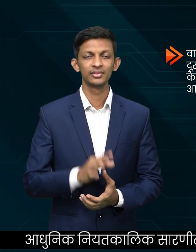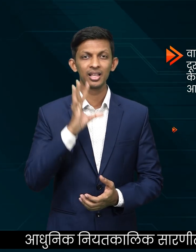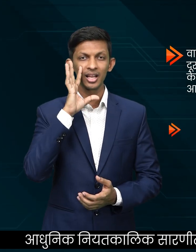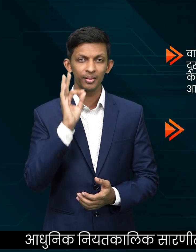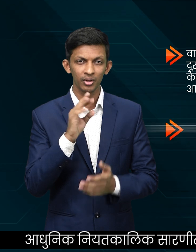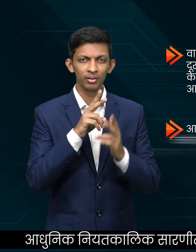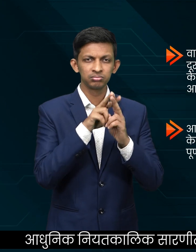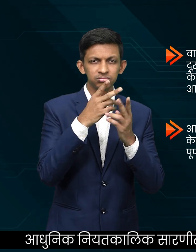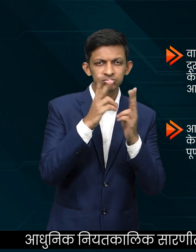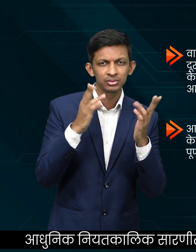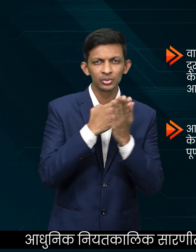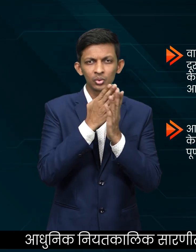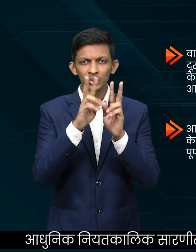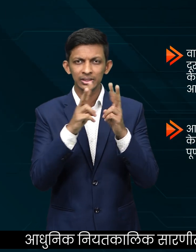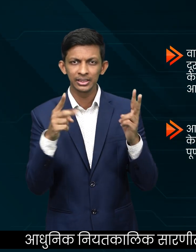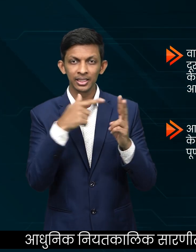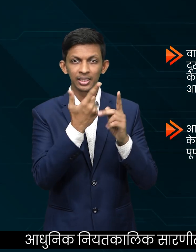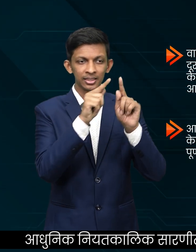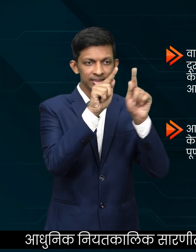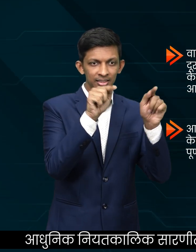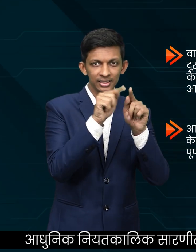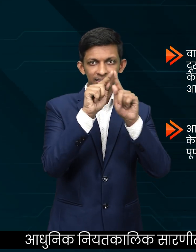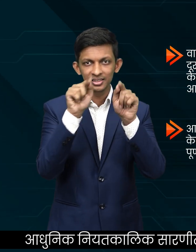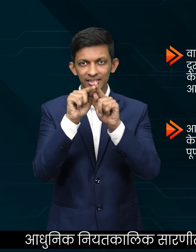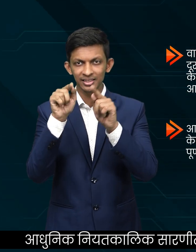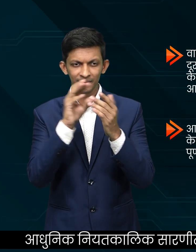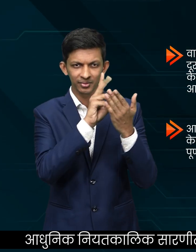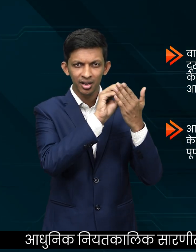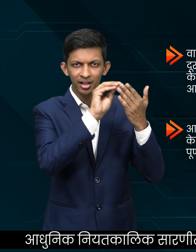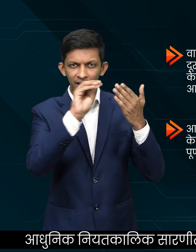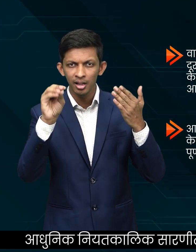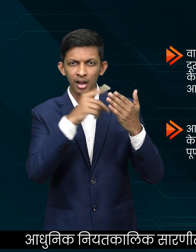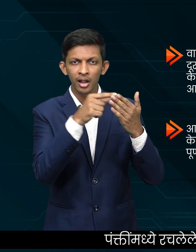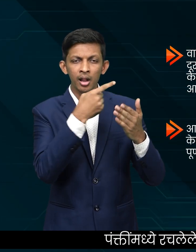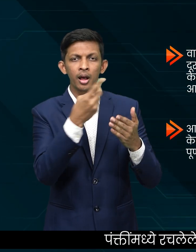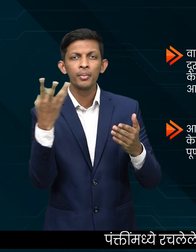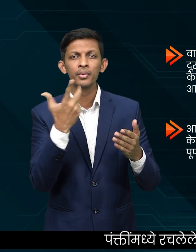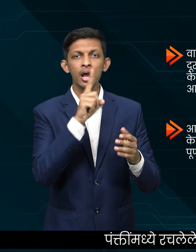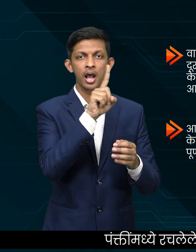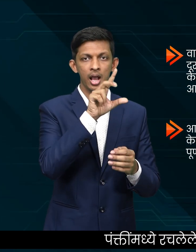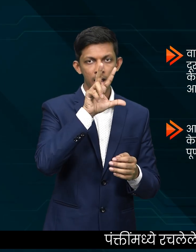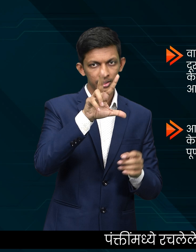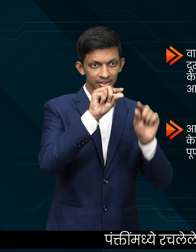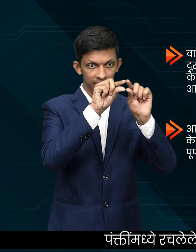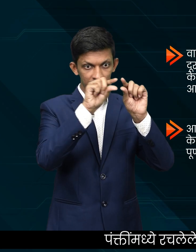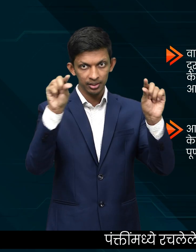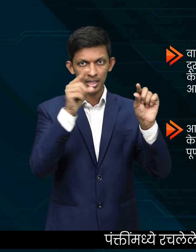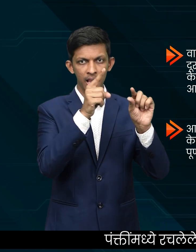आधुनिक नियतकालिक सारणीतील घटक 18 उभ्या स्तंभांमध्ये आणि 7 क्षैतिज पंक्तीमध्ये रचलेले आहेत, ज्यांना समूह